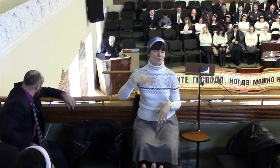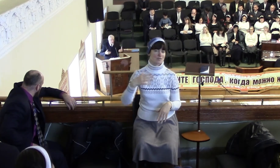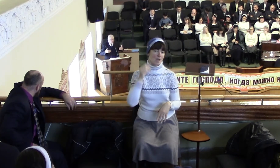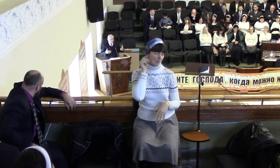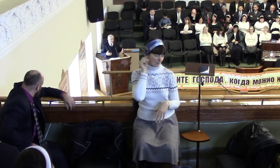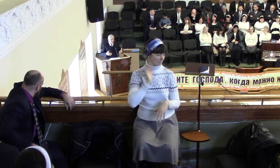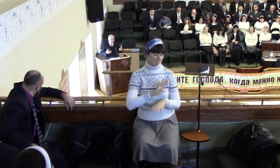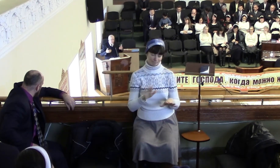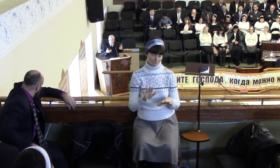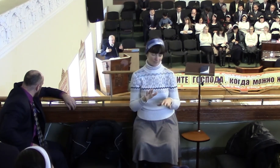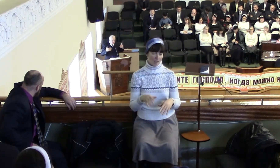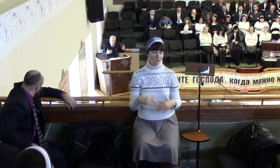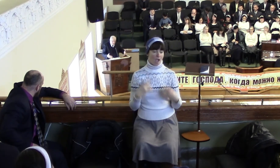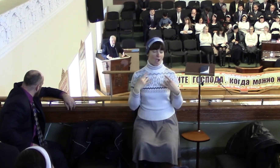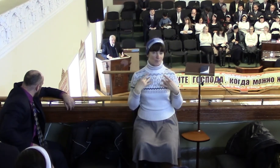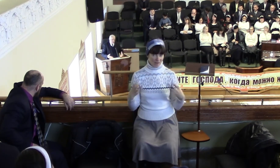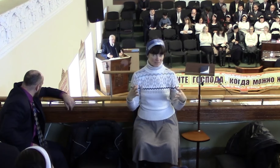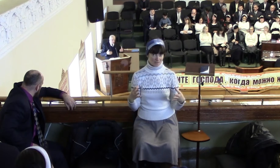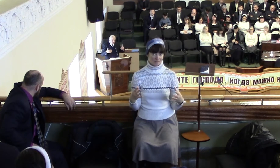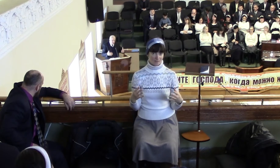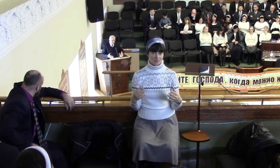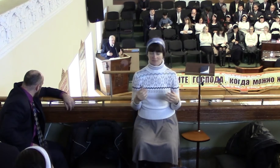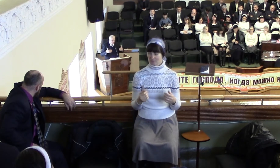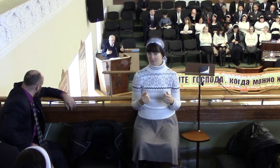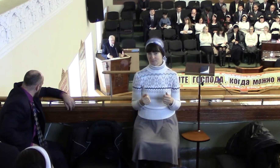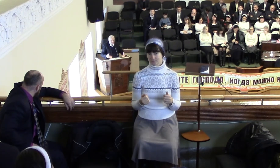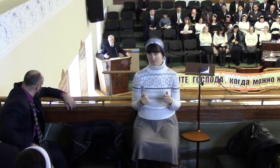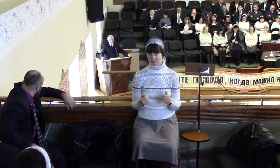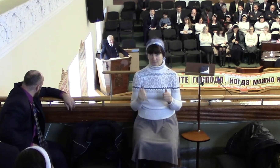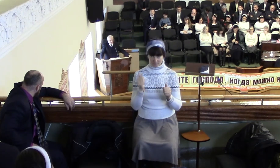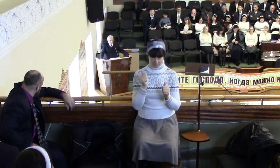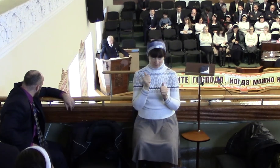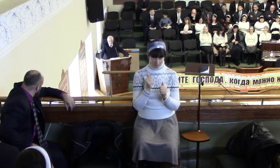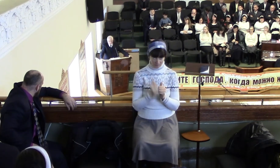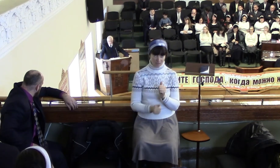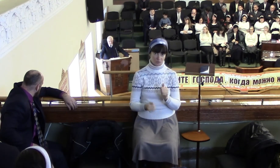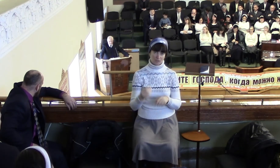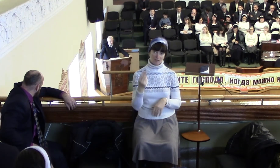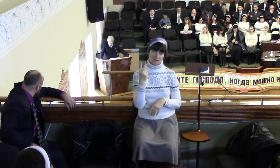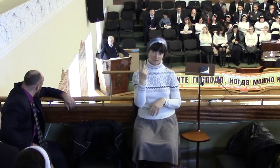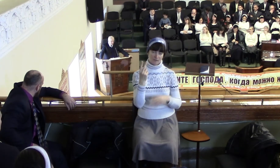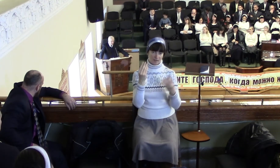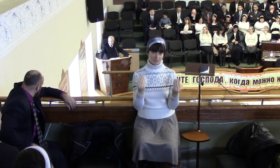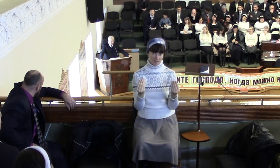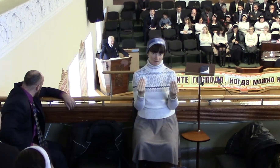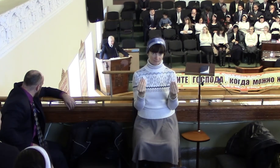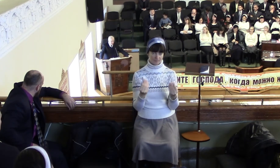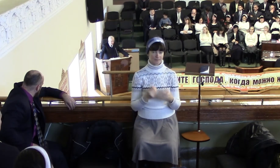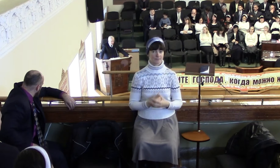дети должны подключаться, дети должны знать, и поколение из поколения передавалось знание